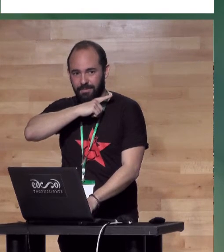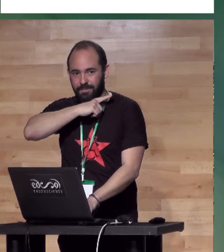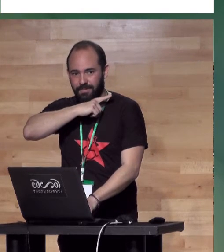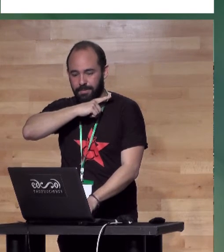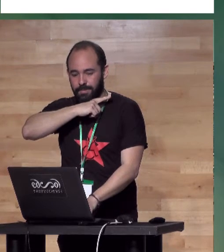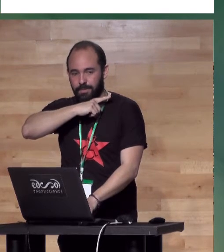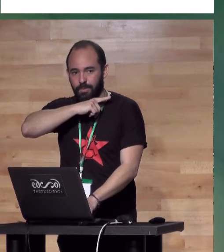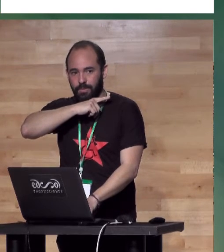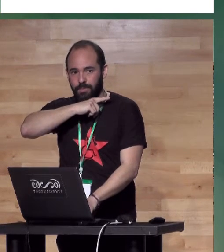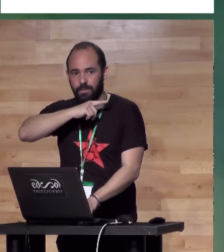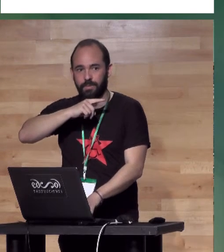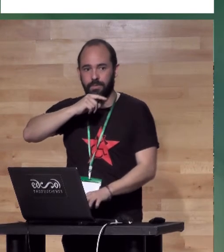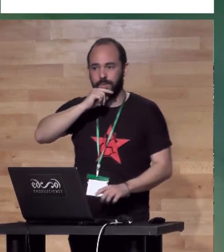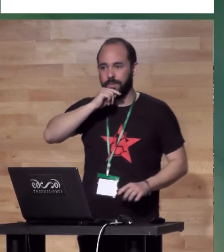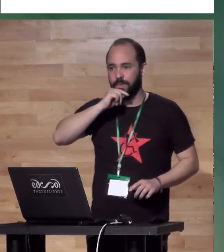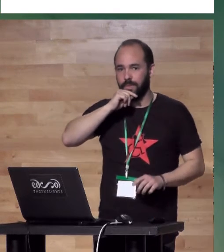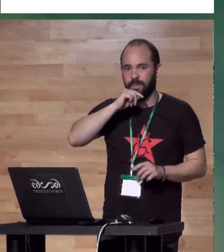Más esto.